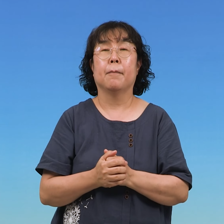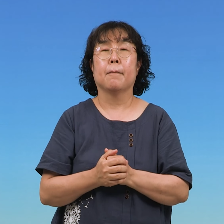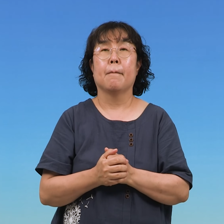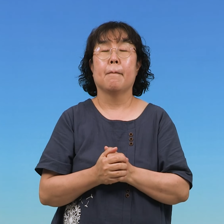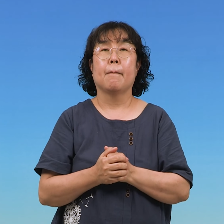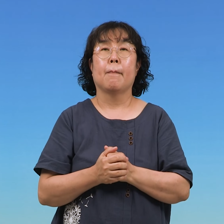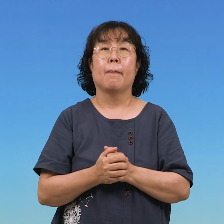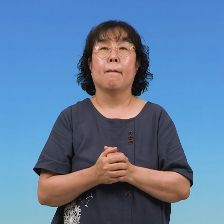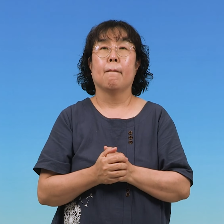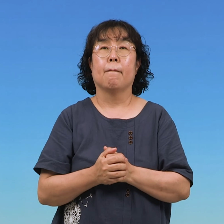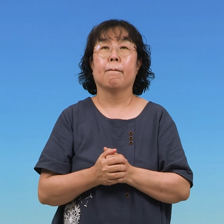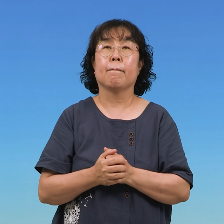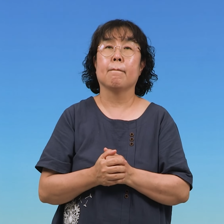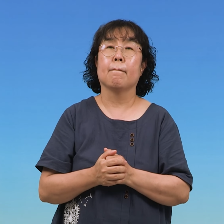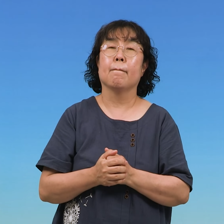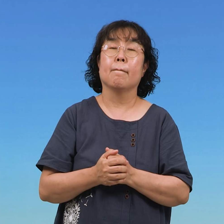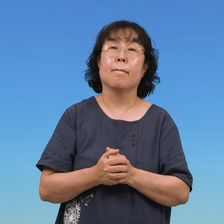것 같아요.